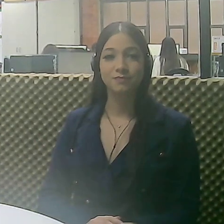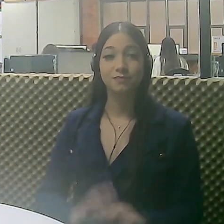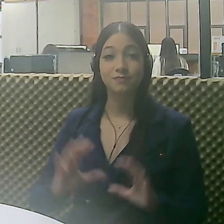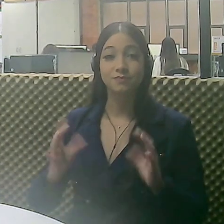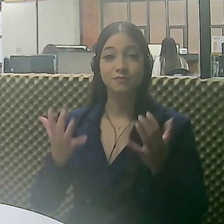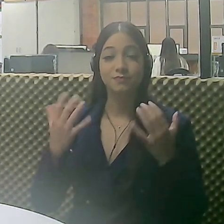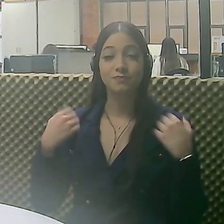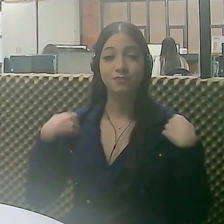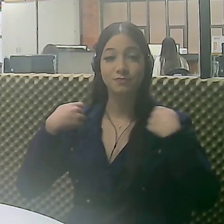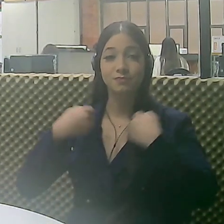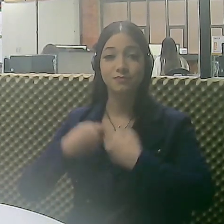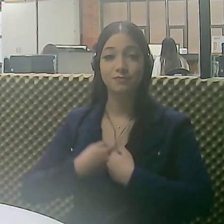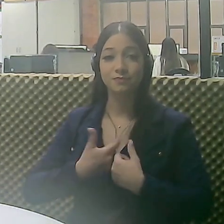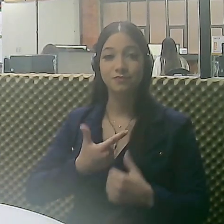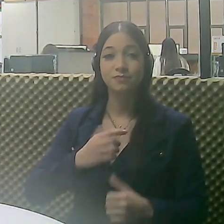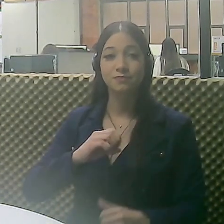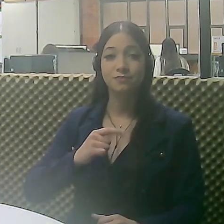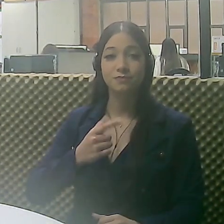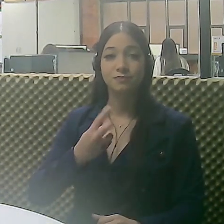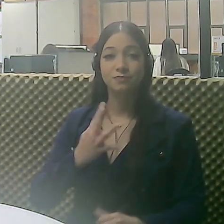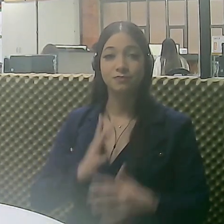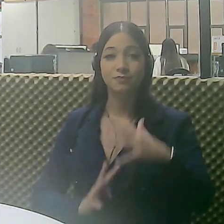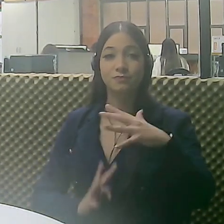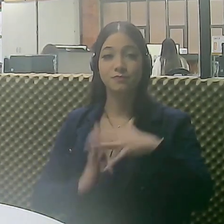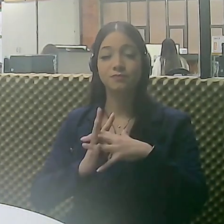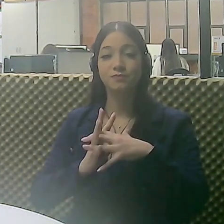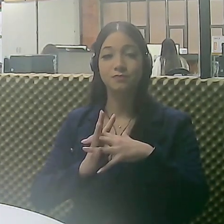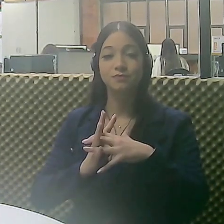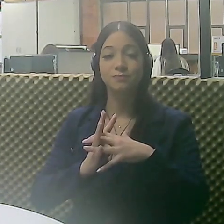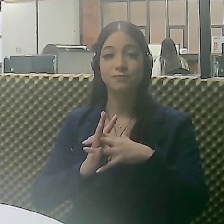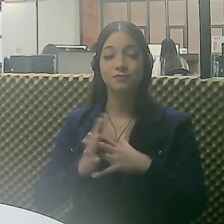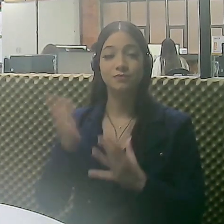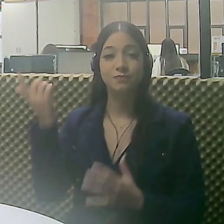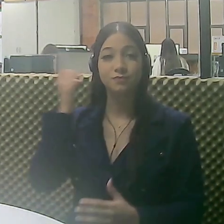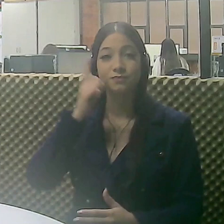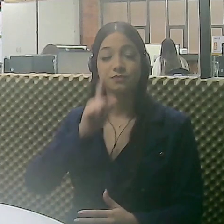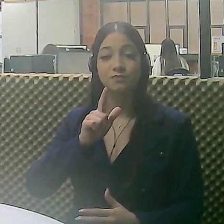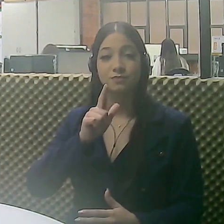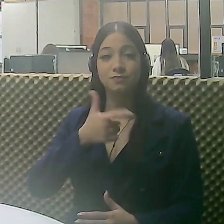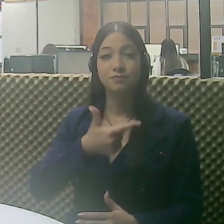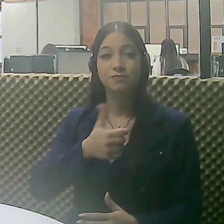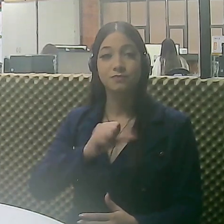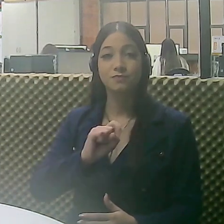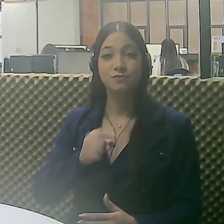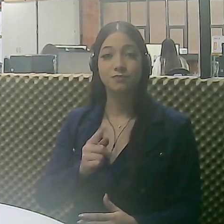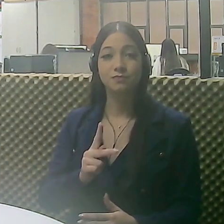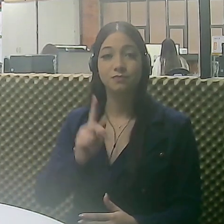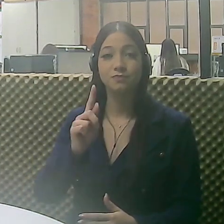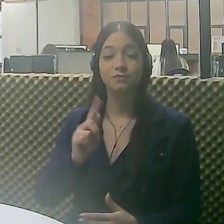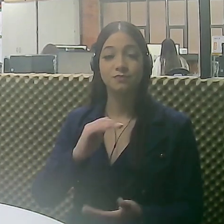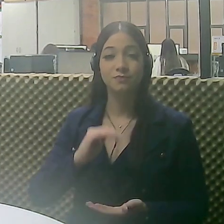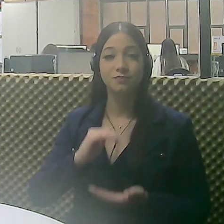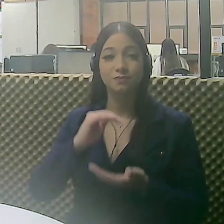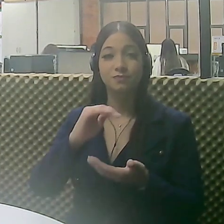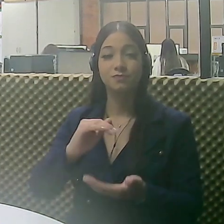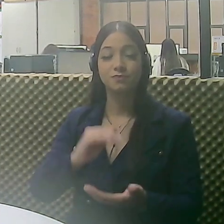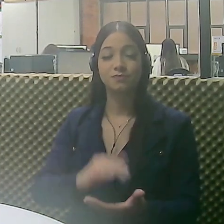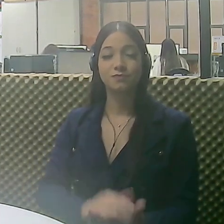Campanha do Agasalho 2023 bate recorde em arrecadação, atingindo 28 toneladas em